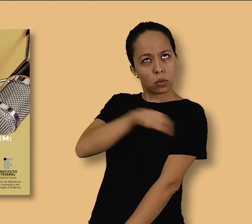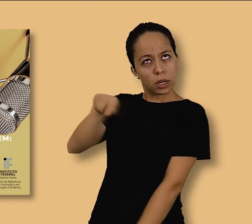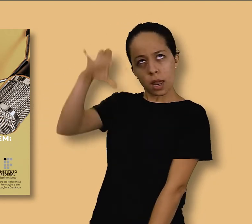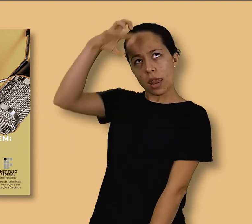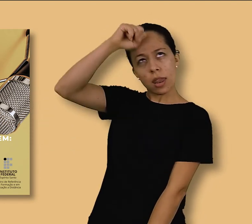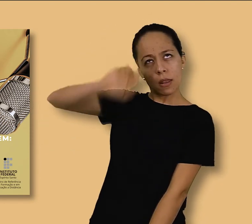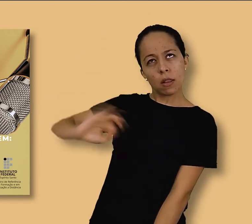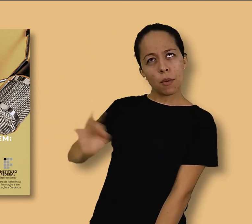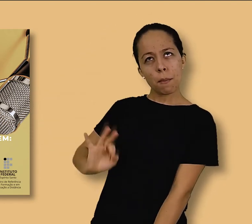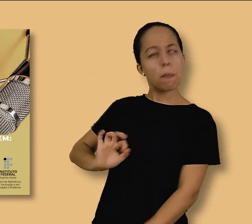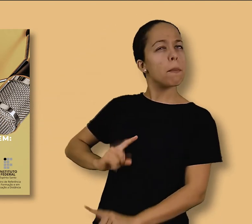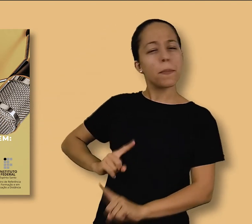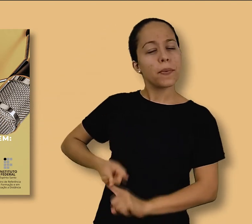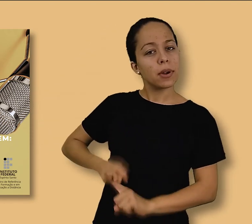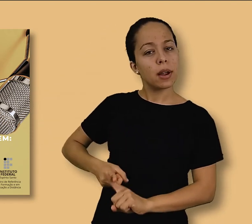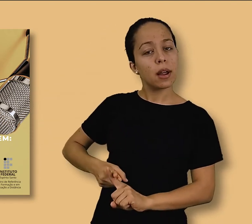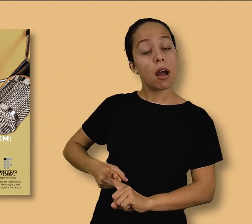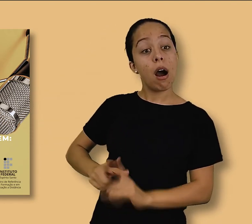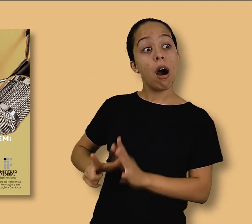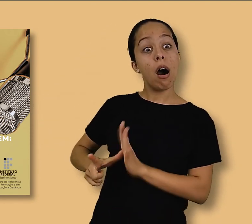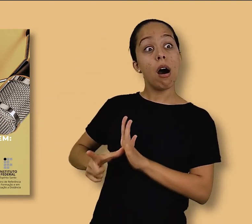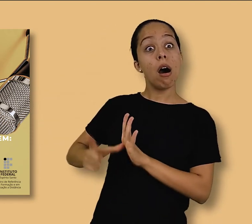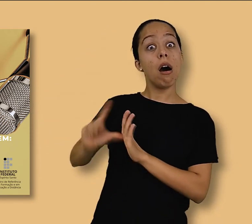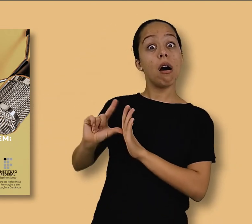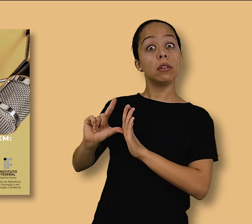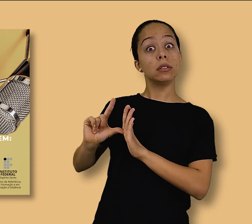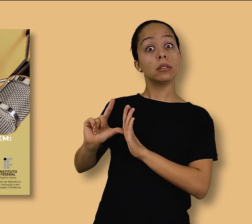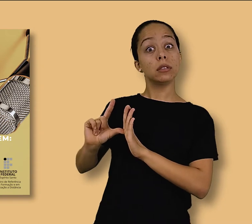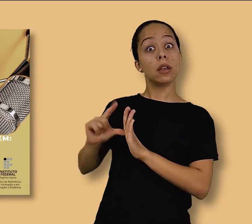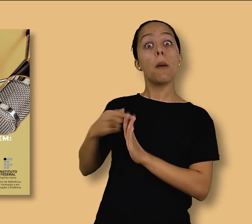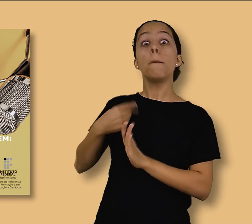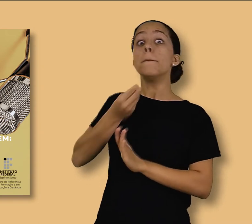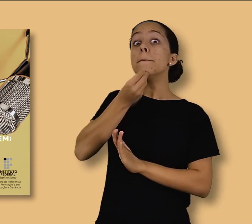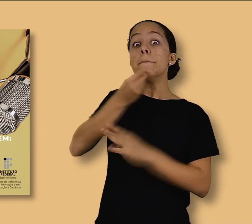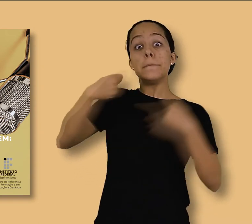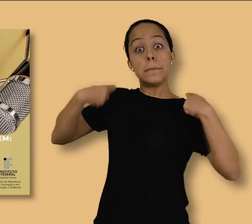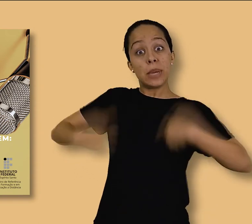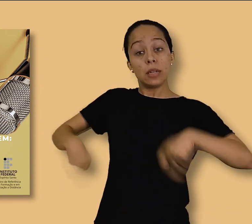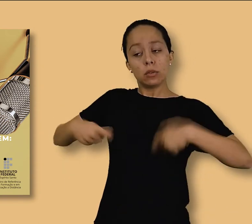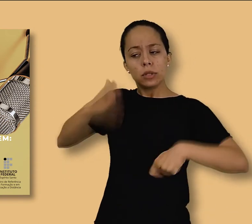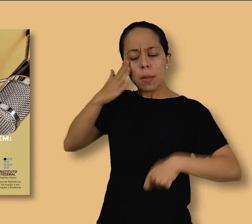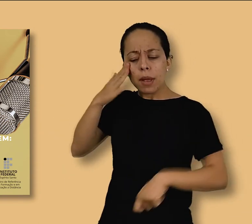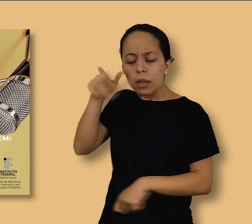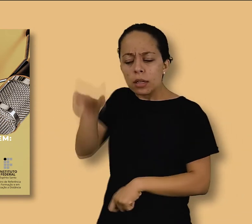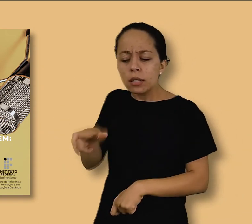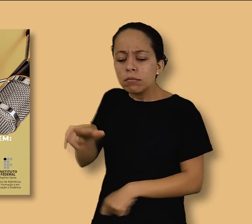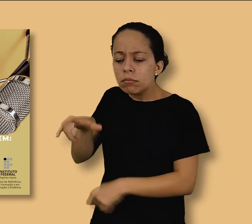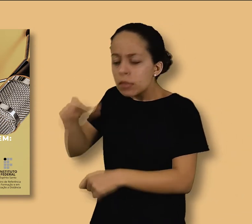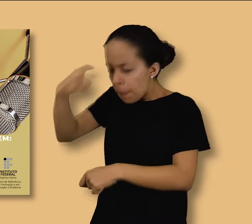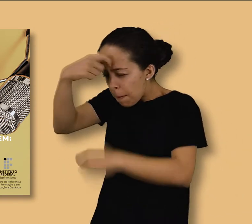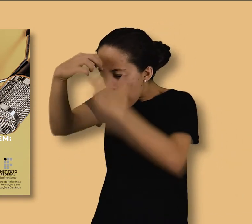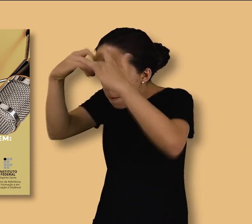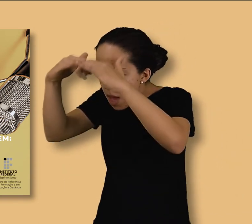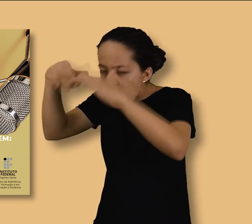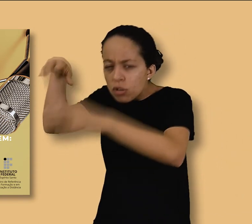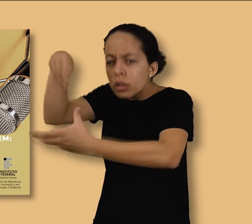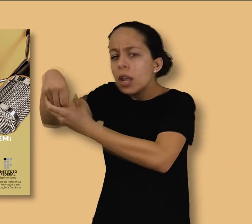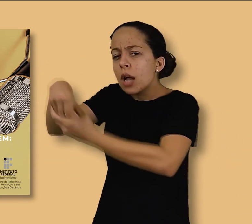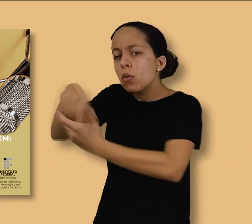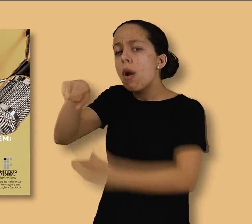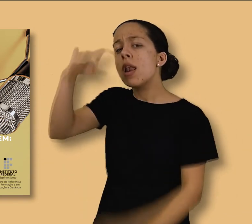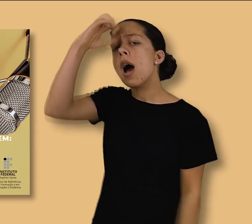por quê que o aluno não aprende eu também tenho que entender primeiramente Aliás eu também não eu tenho que ter primeiramente Como que o aluno aprende